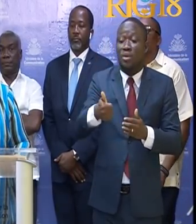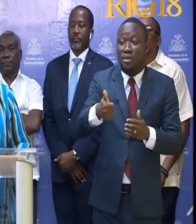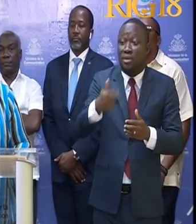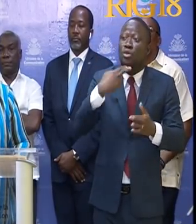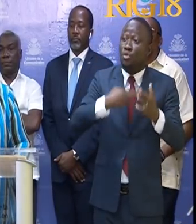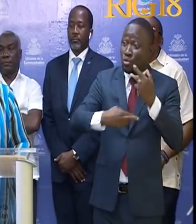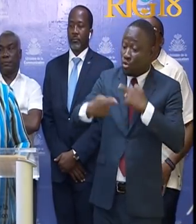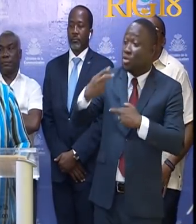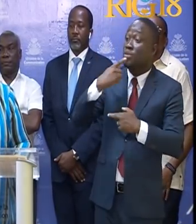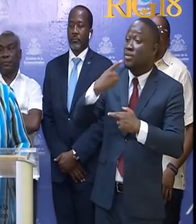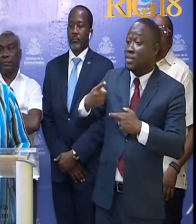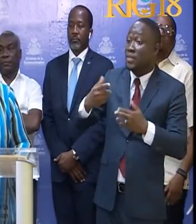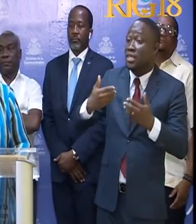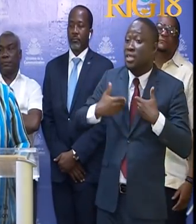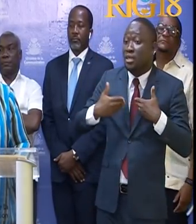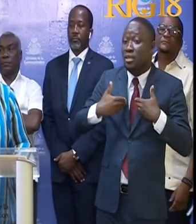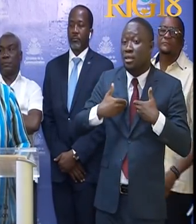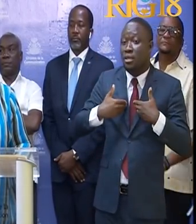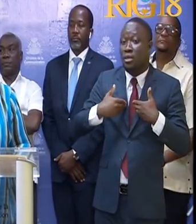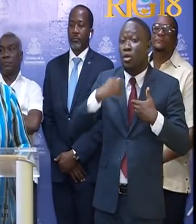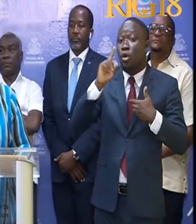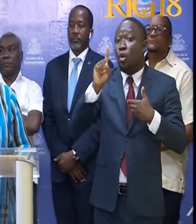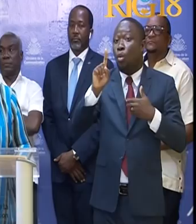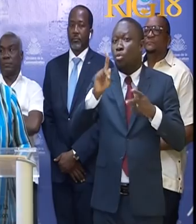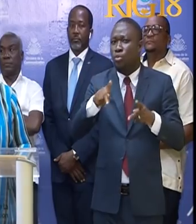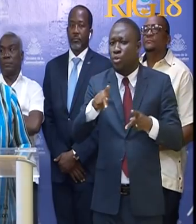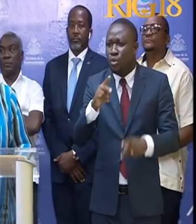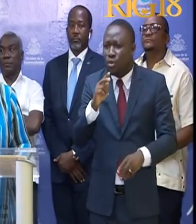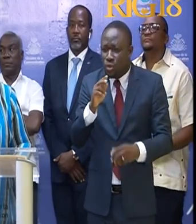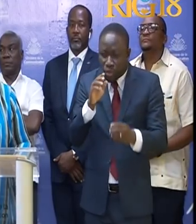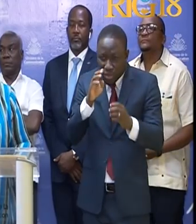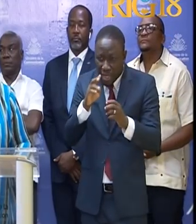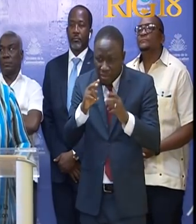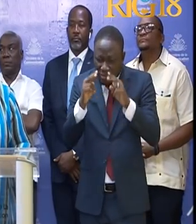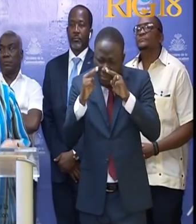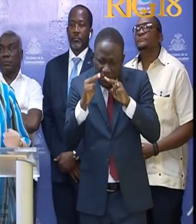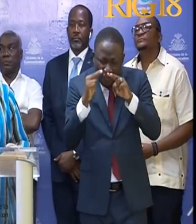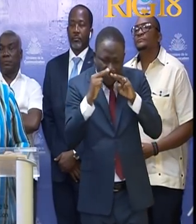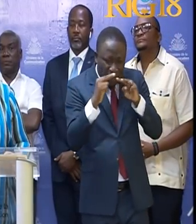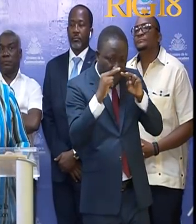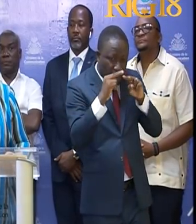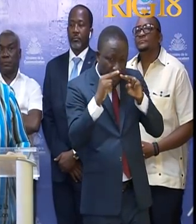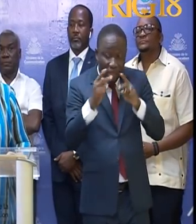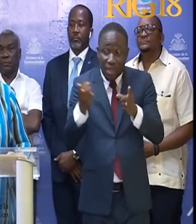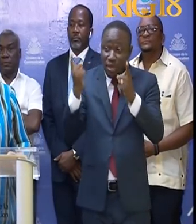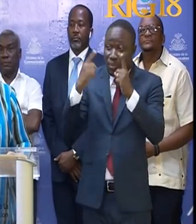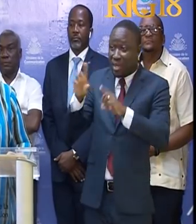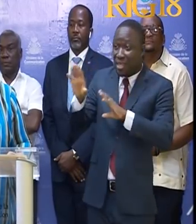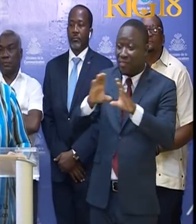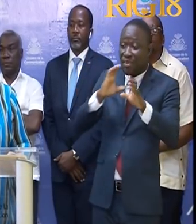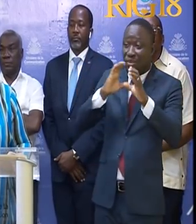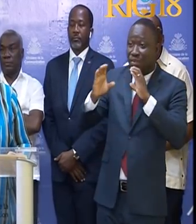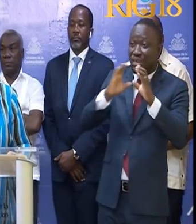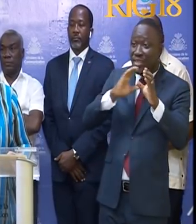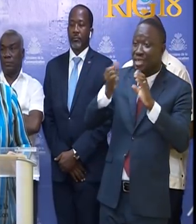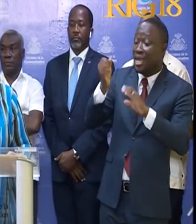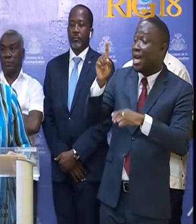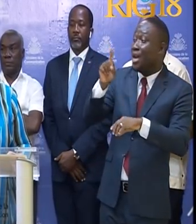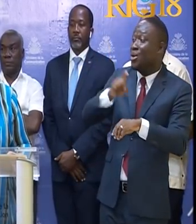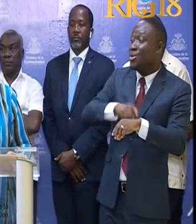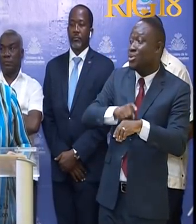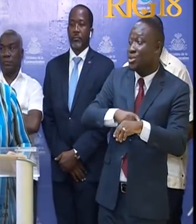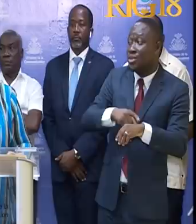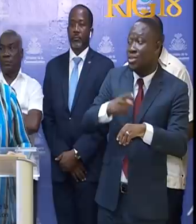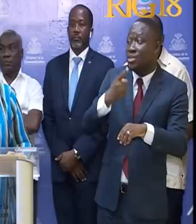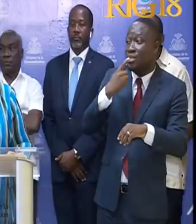te vinn dit que nous te gagnen un cas suspect et en pile monde t'a dit l'homme t'a fait conférence de presse là à 11h m'pa dit te gagnen cas